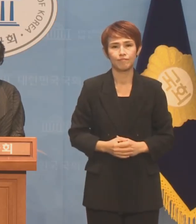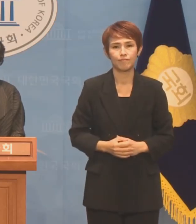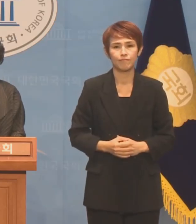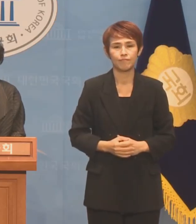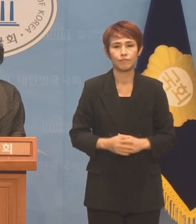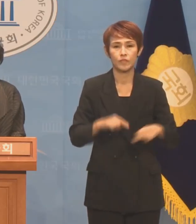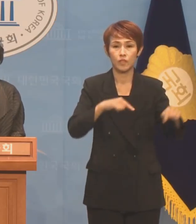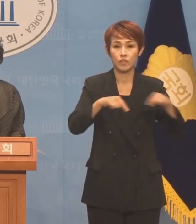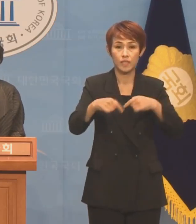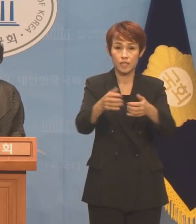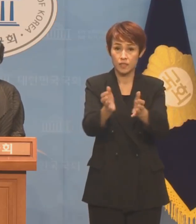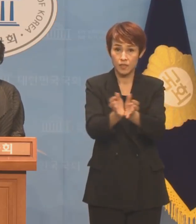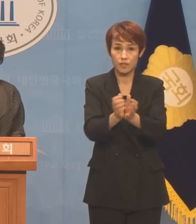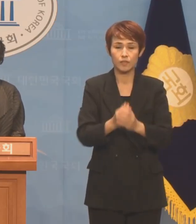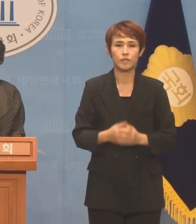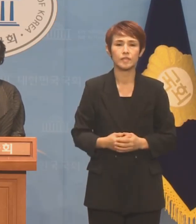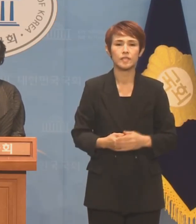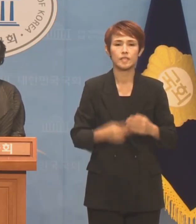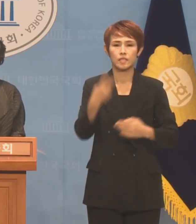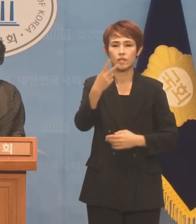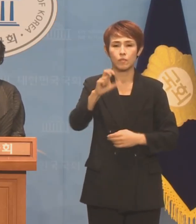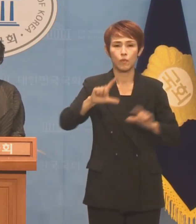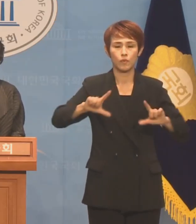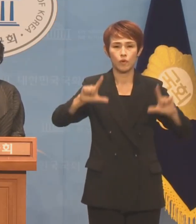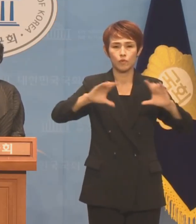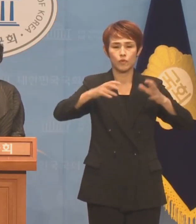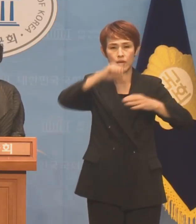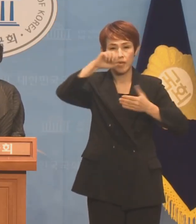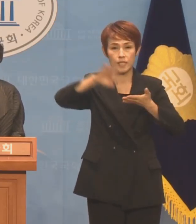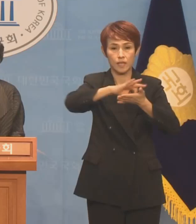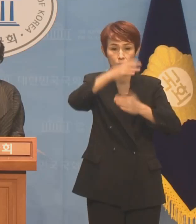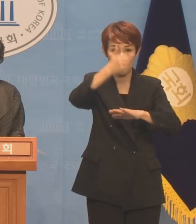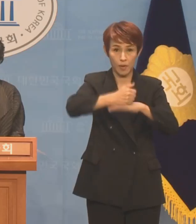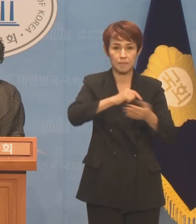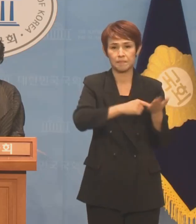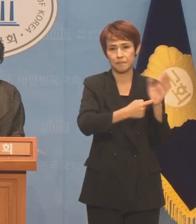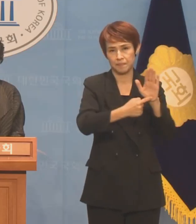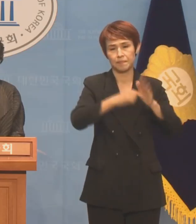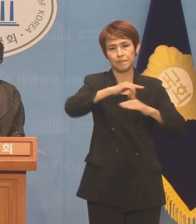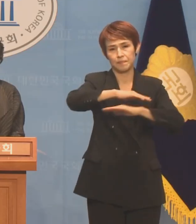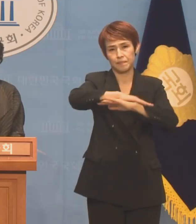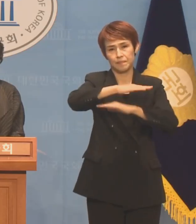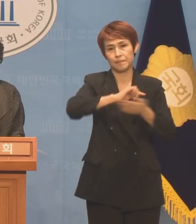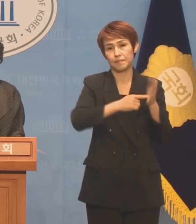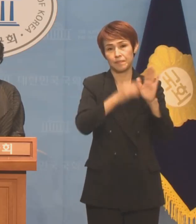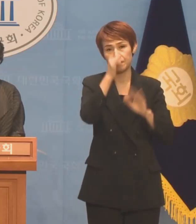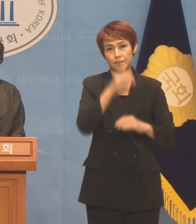예산정책처는 오늘 2025년도 국회 예산안 심의 결과를 발간합니다.